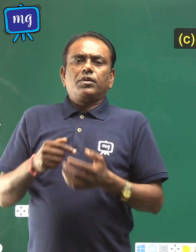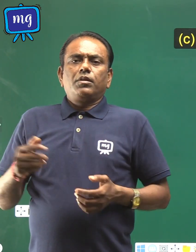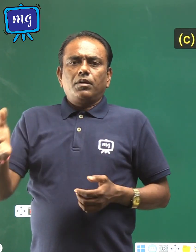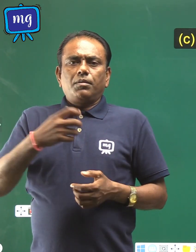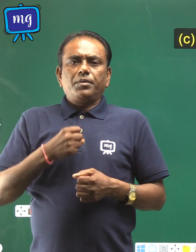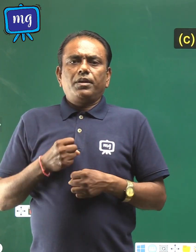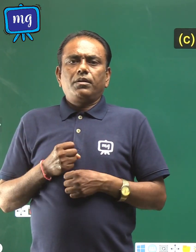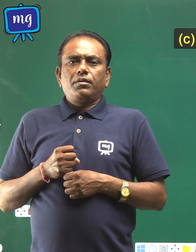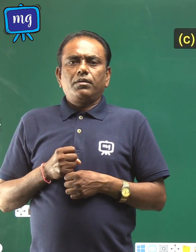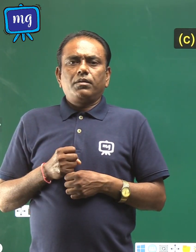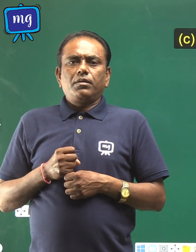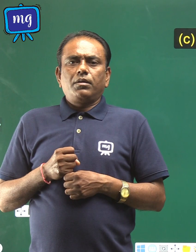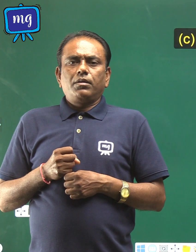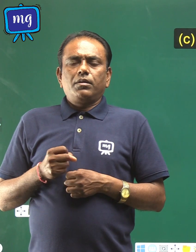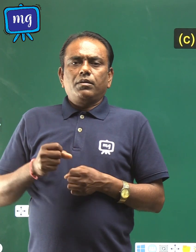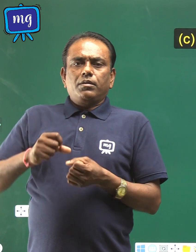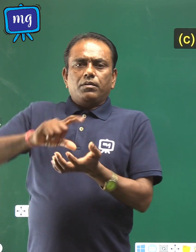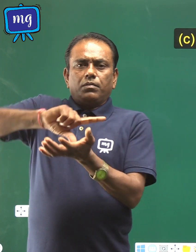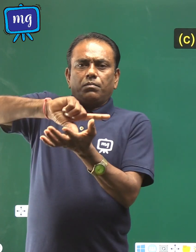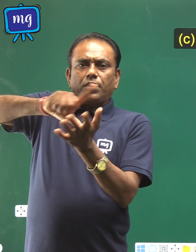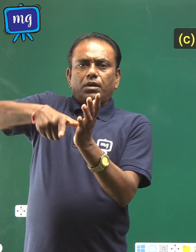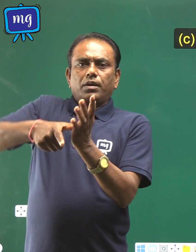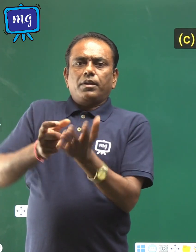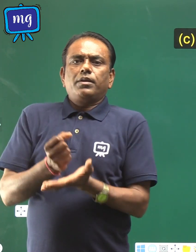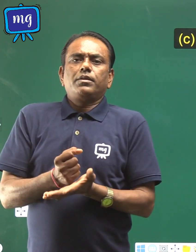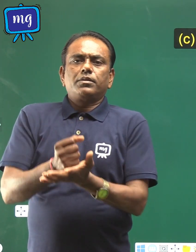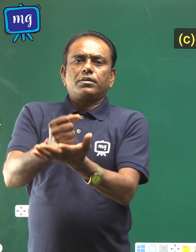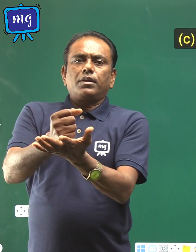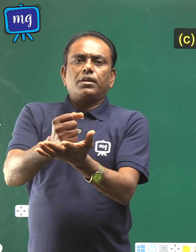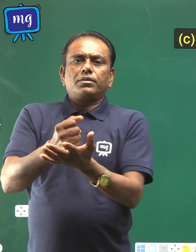हमने प्रकार की सहायता से